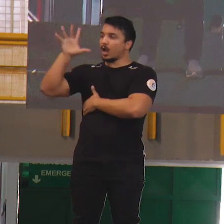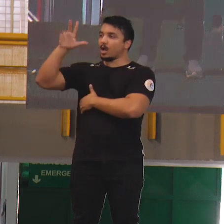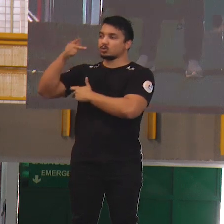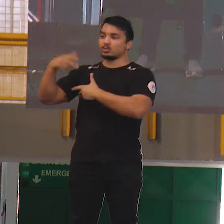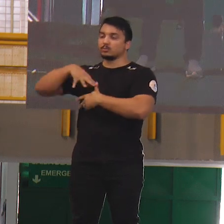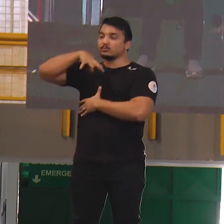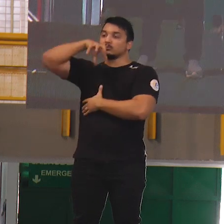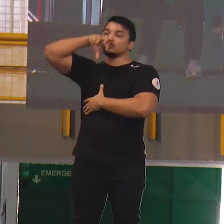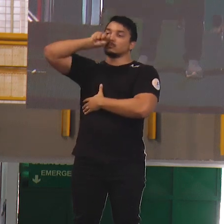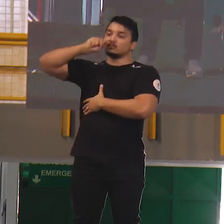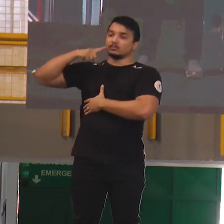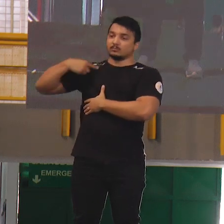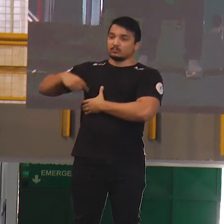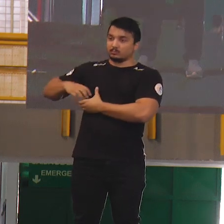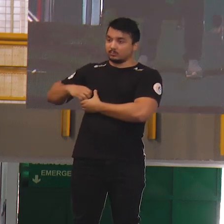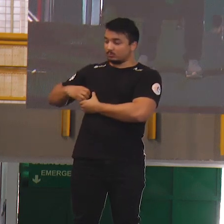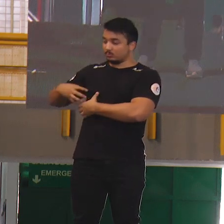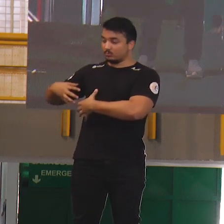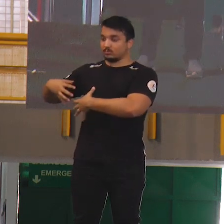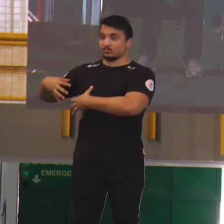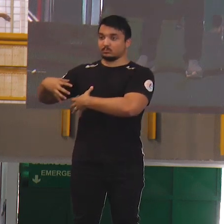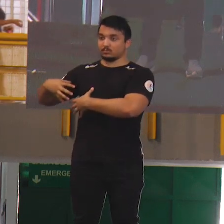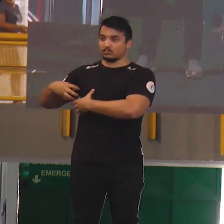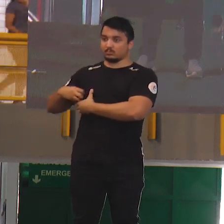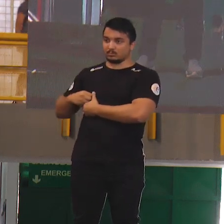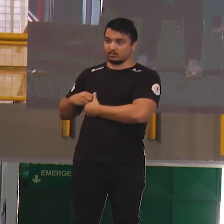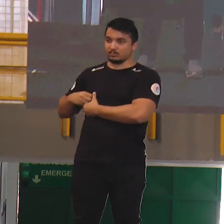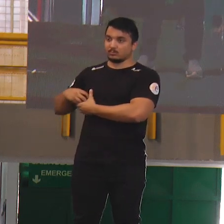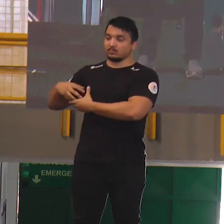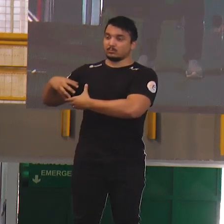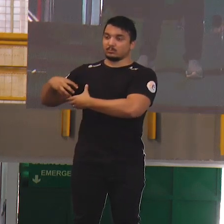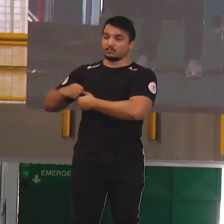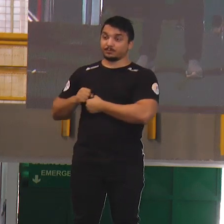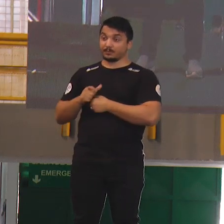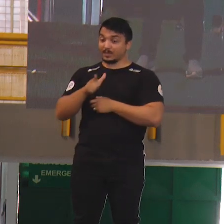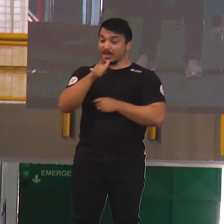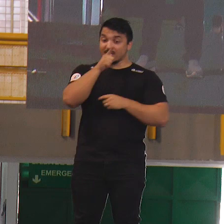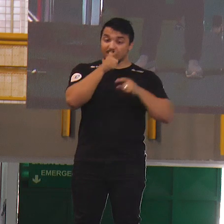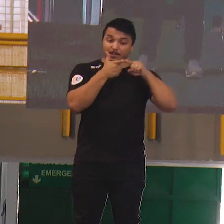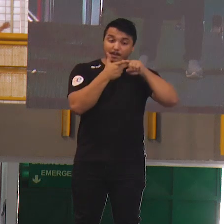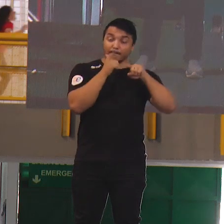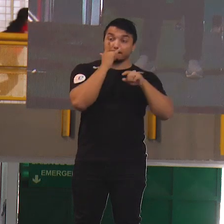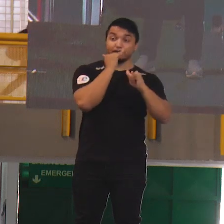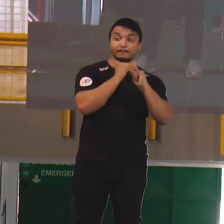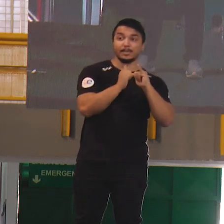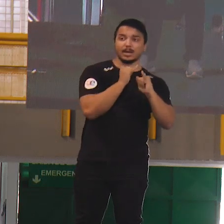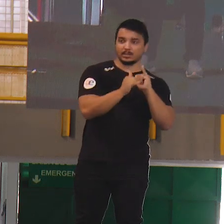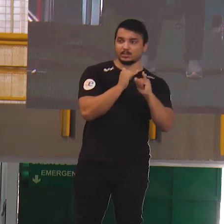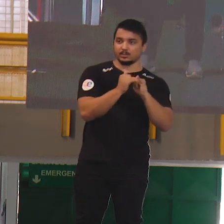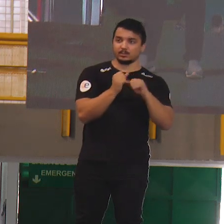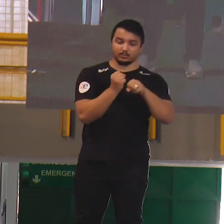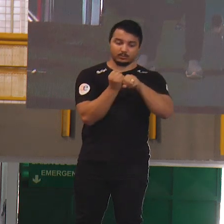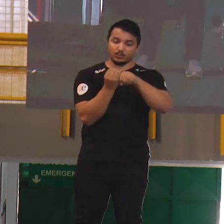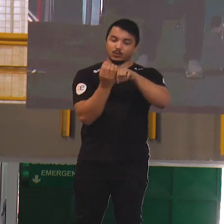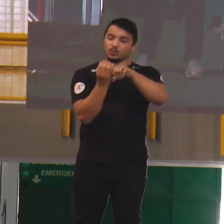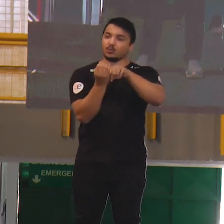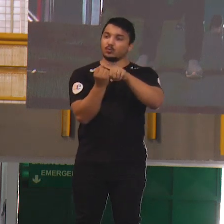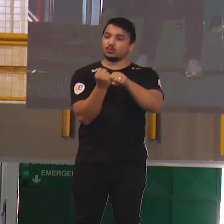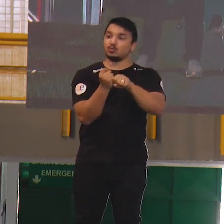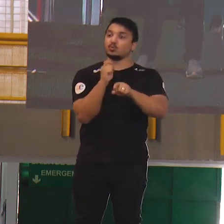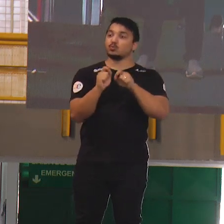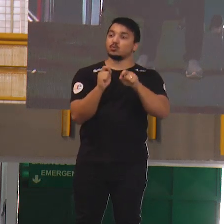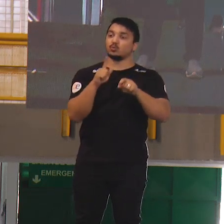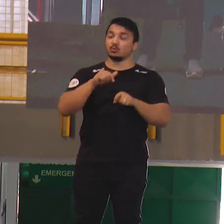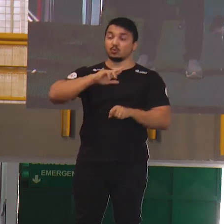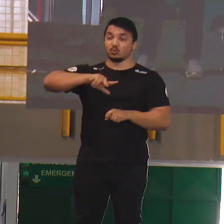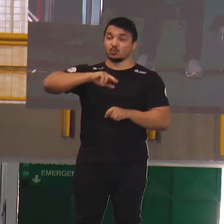isso. No caso do pênis, o tecido é semelhante ao esponjoso, a diferença é que, ao invés de